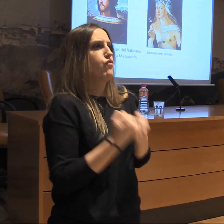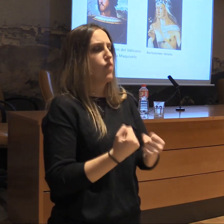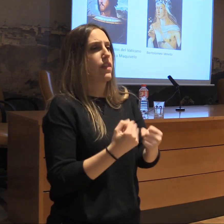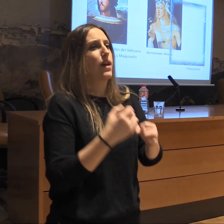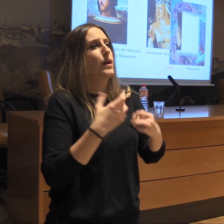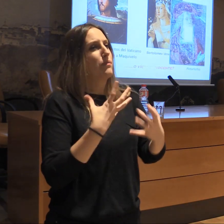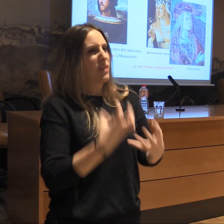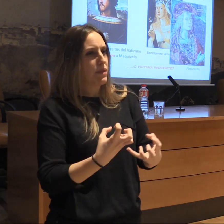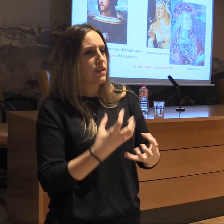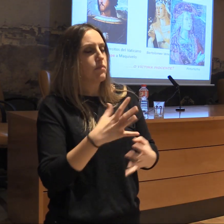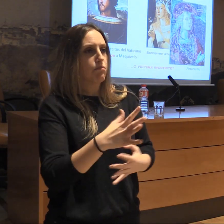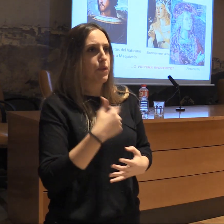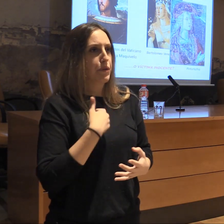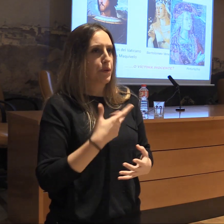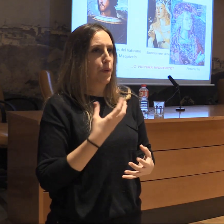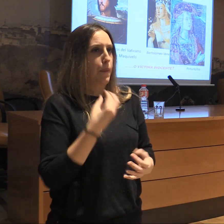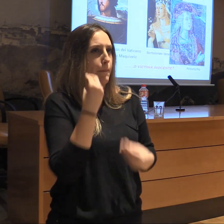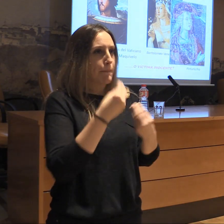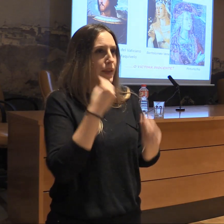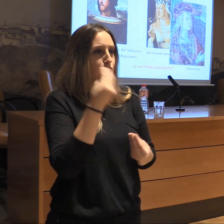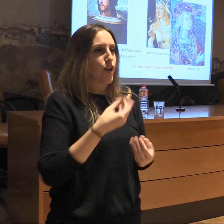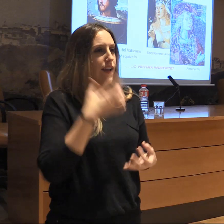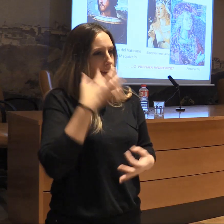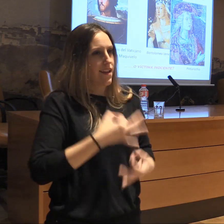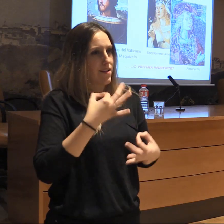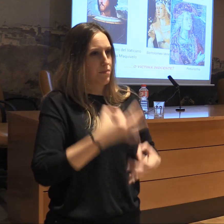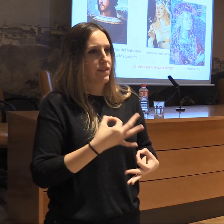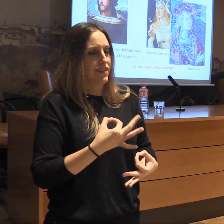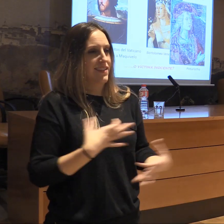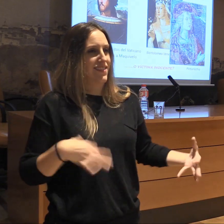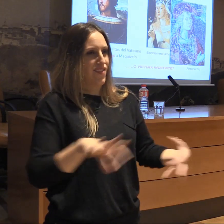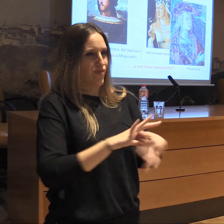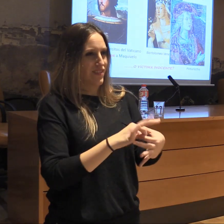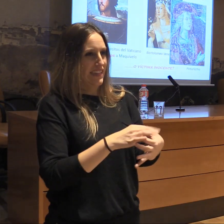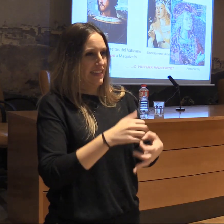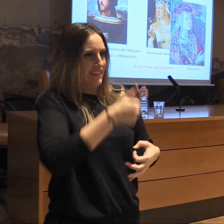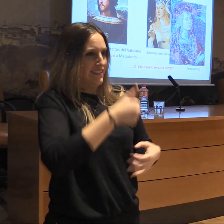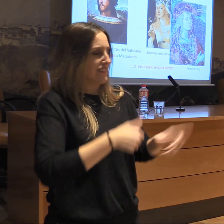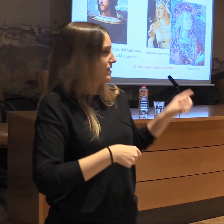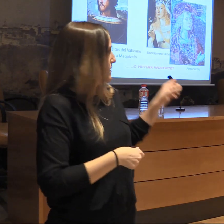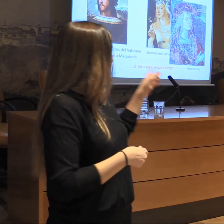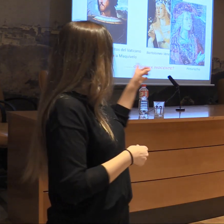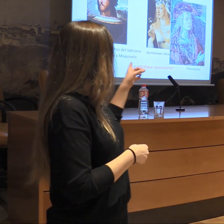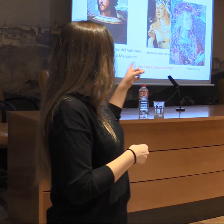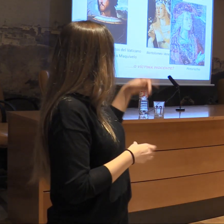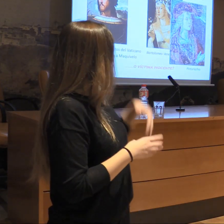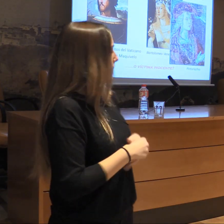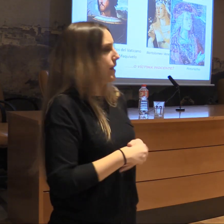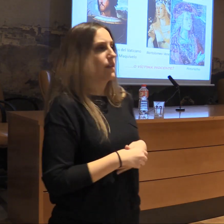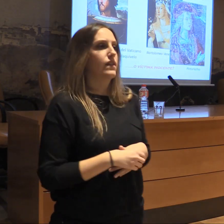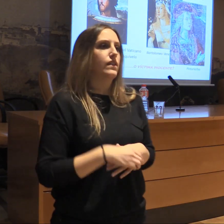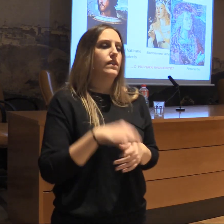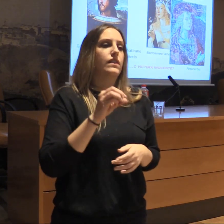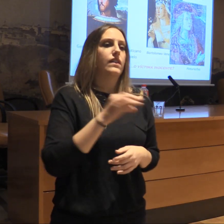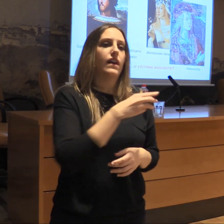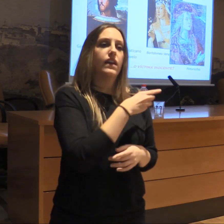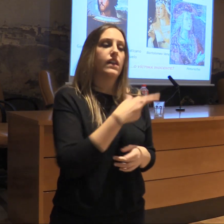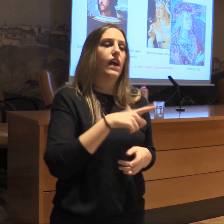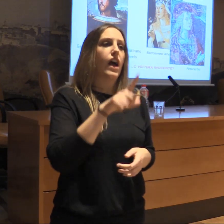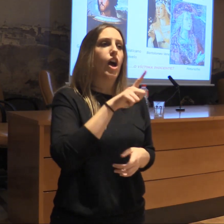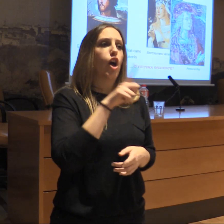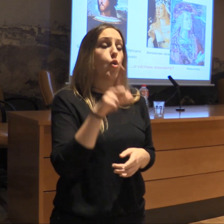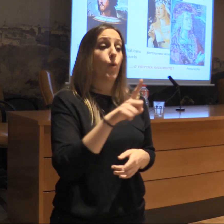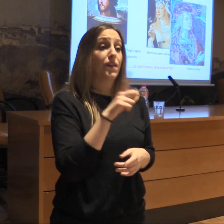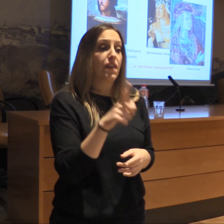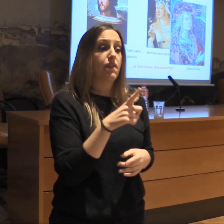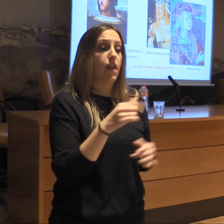pero yo creo que la realidad se ajusta mejor a este otro cuadro de Pinturicchio, a Lucrecia Borgia la casaron por primera vez